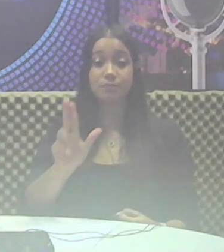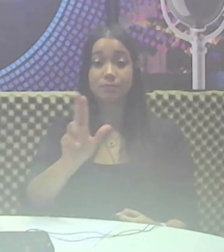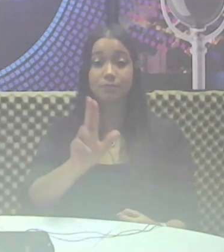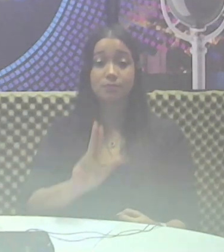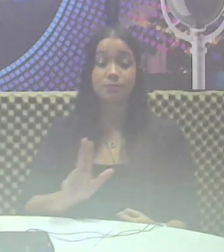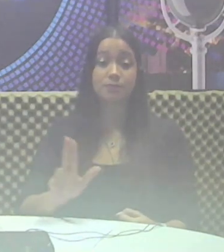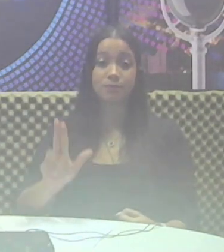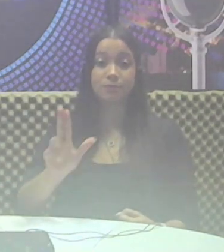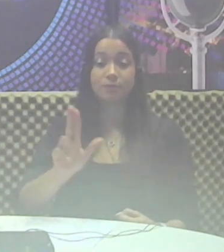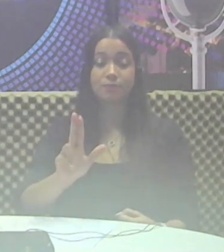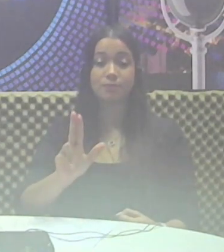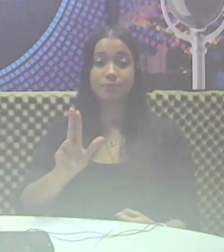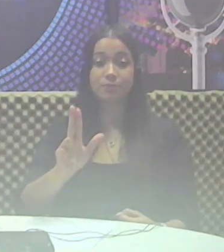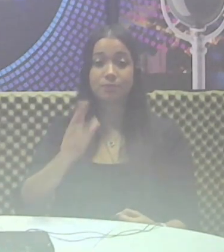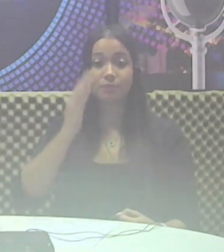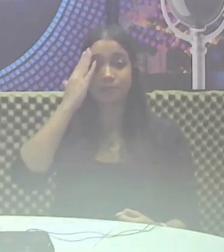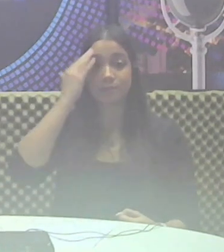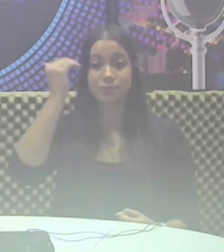Uberlândia,